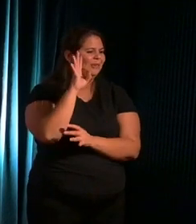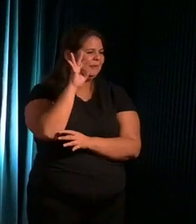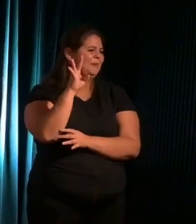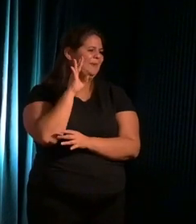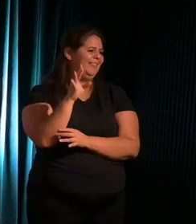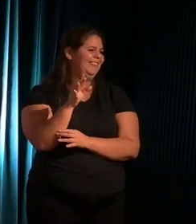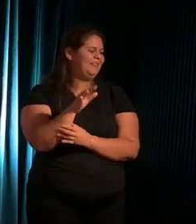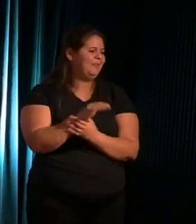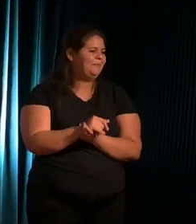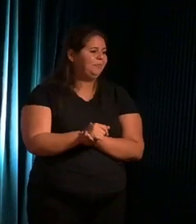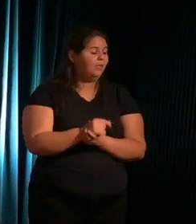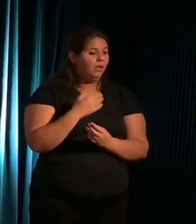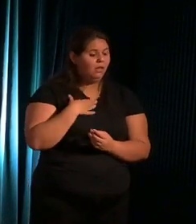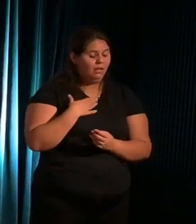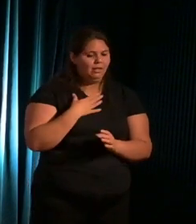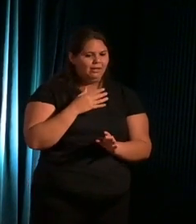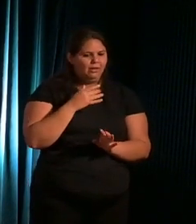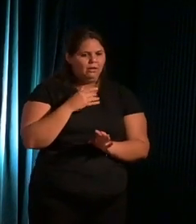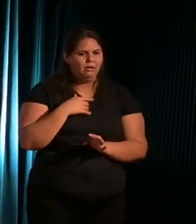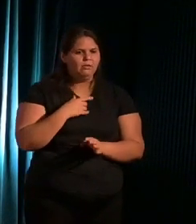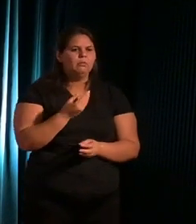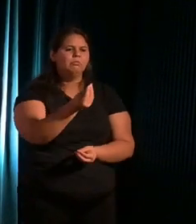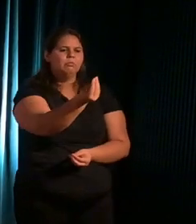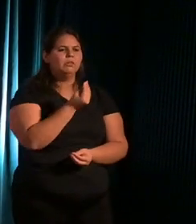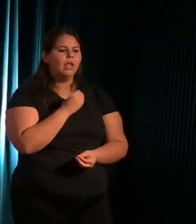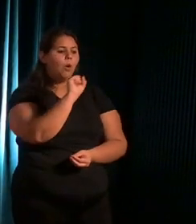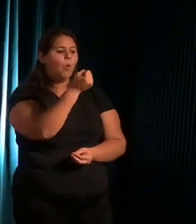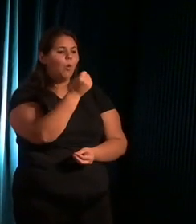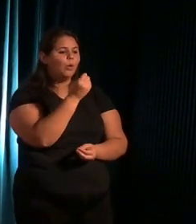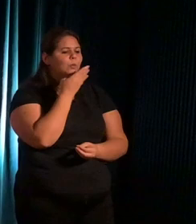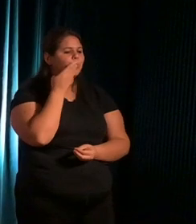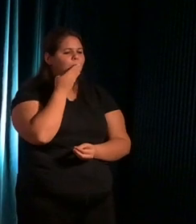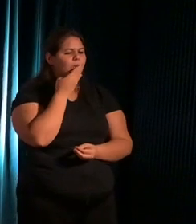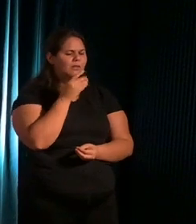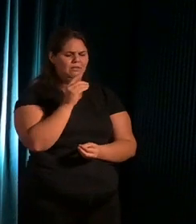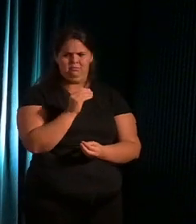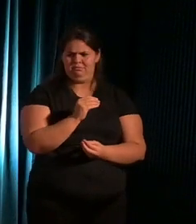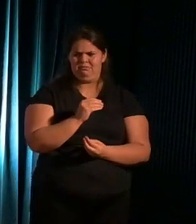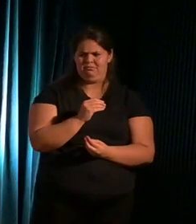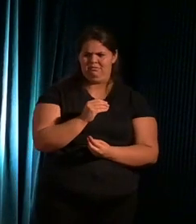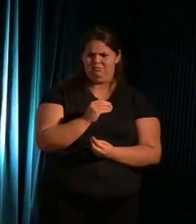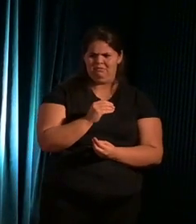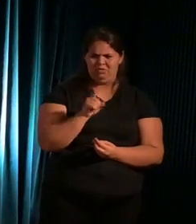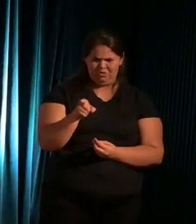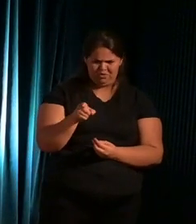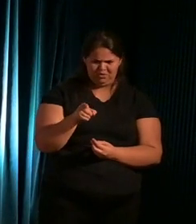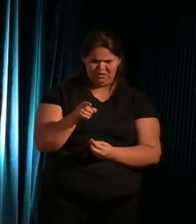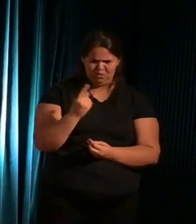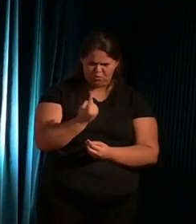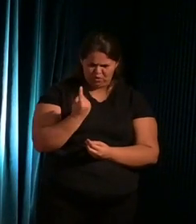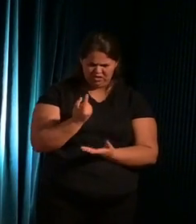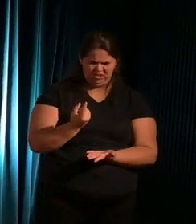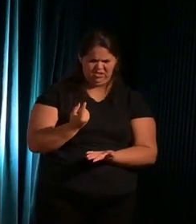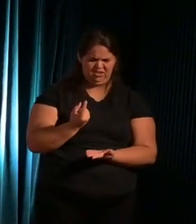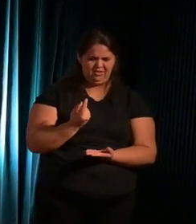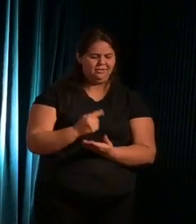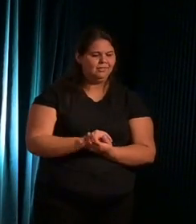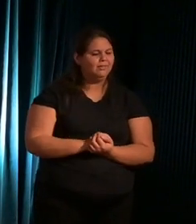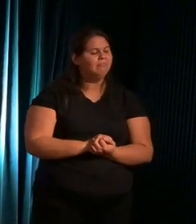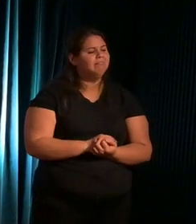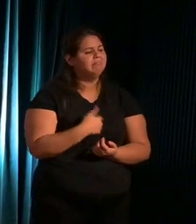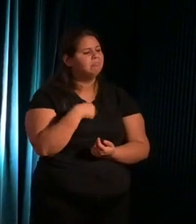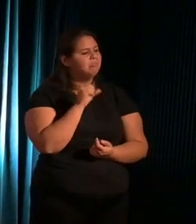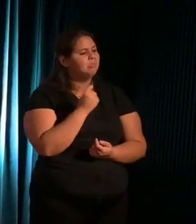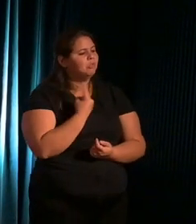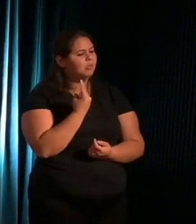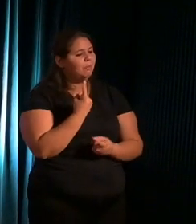eu cheguei, pedi para ele, assim, me dê 8 algodões. Ele olhou para mim e disse, mas o senhor está sozinho? Eu digo,